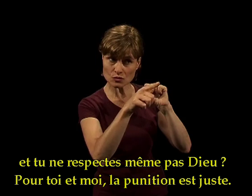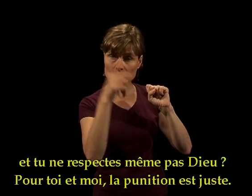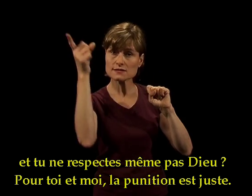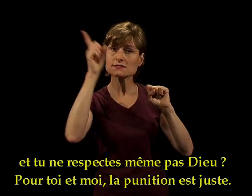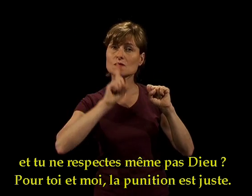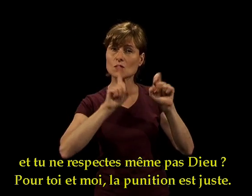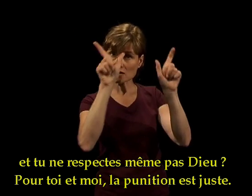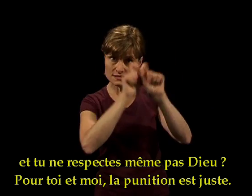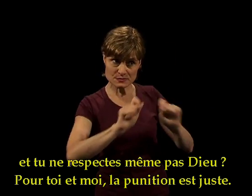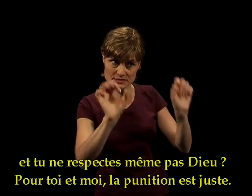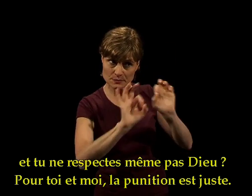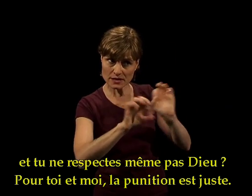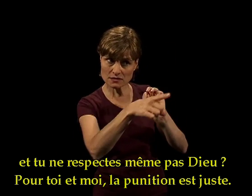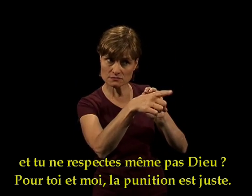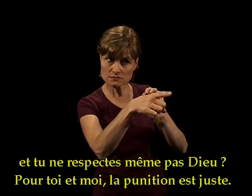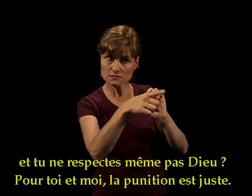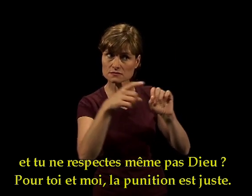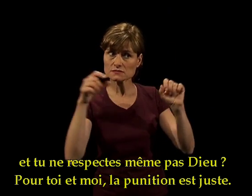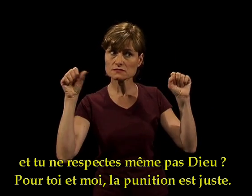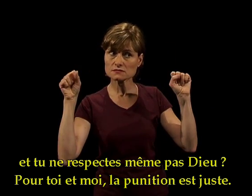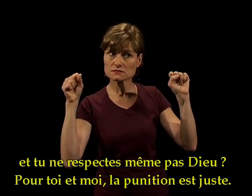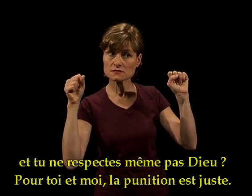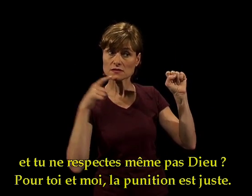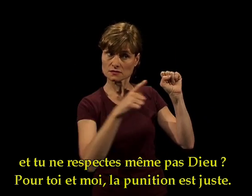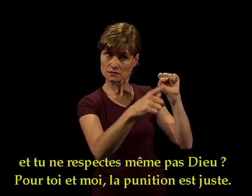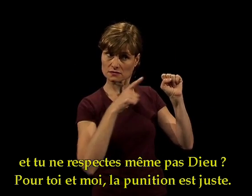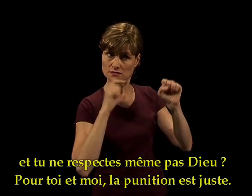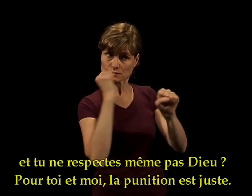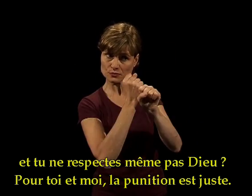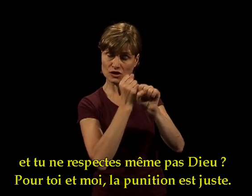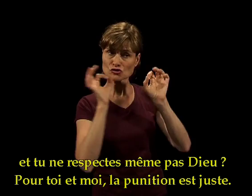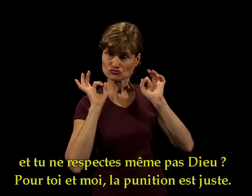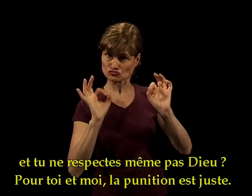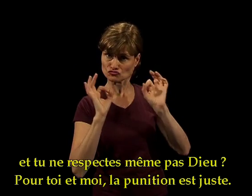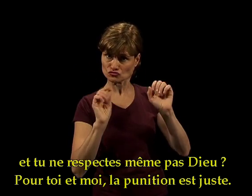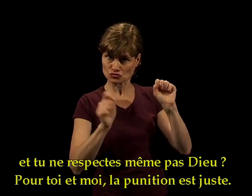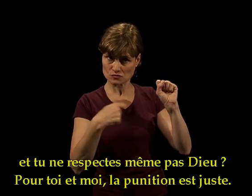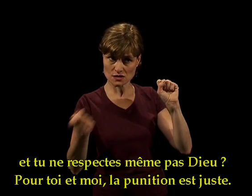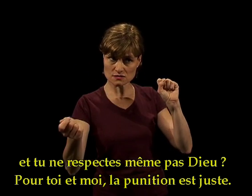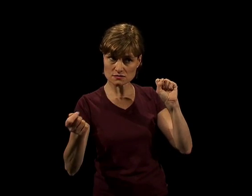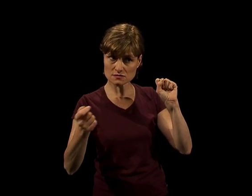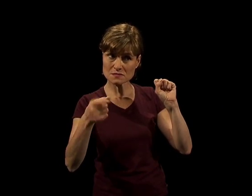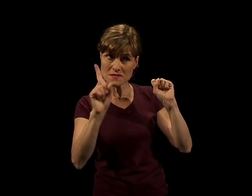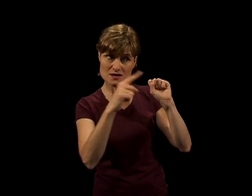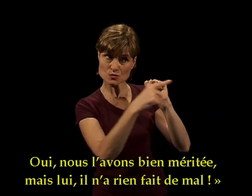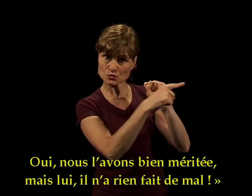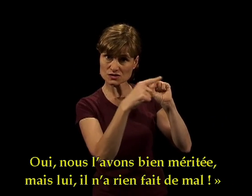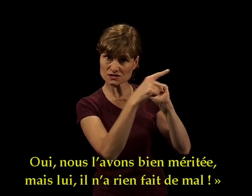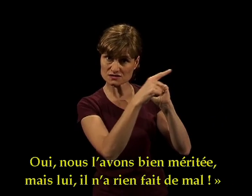Dieu. Pour toi et moi, la punition est juste. Oui, nous l'avons bien mérité, mais